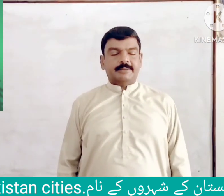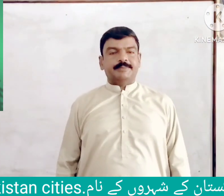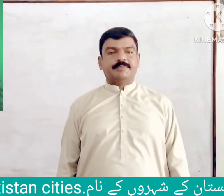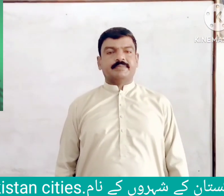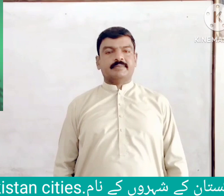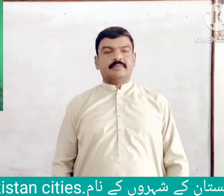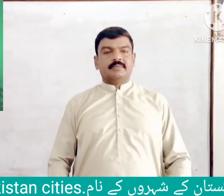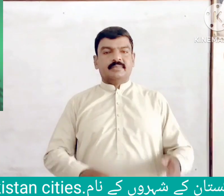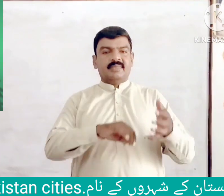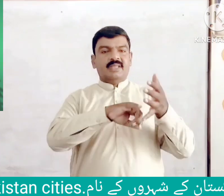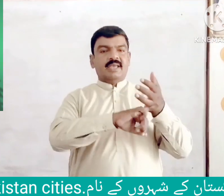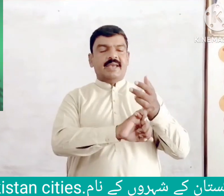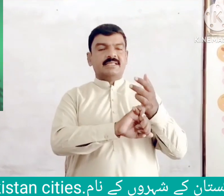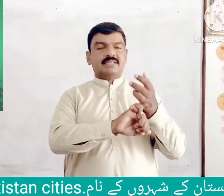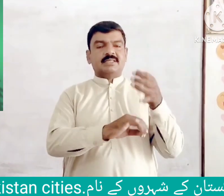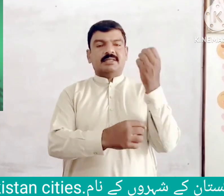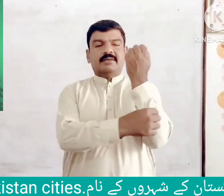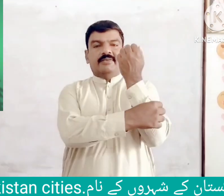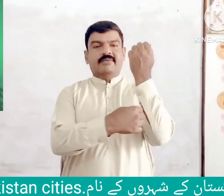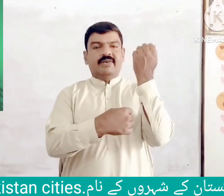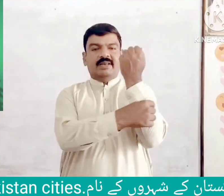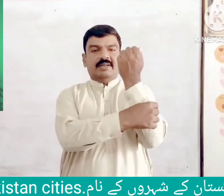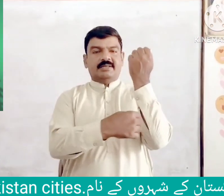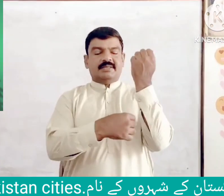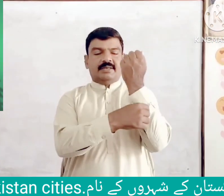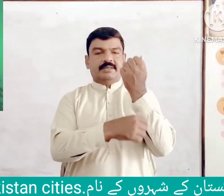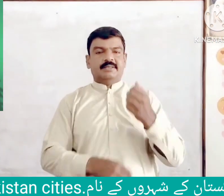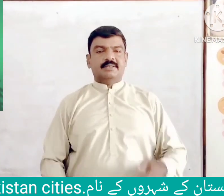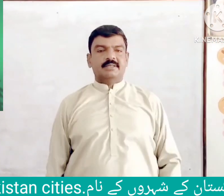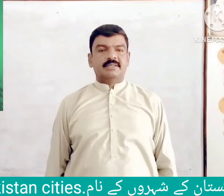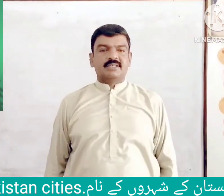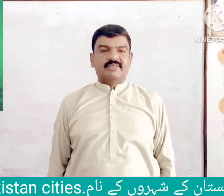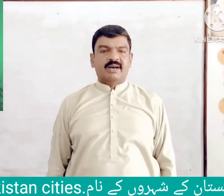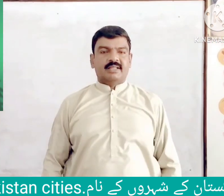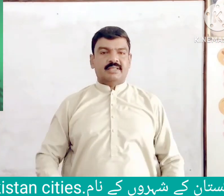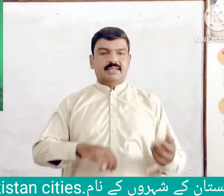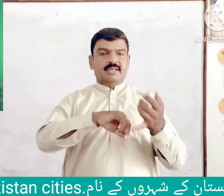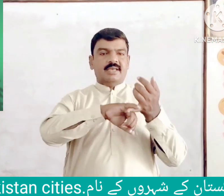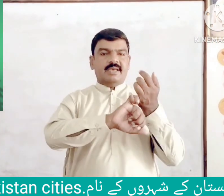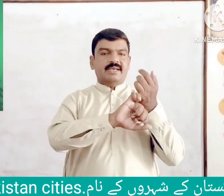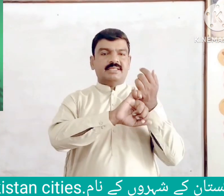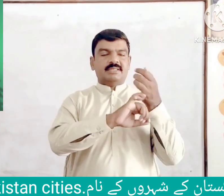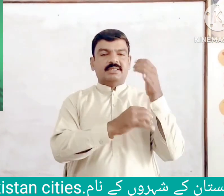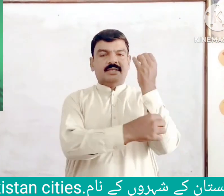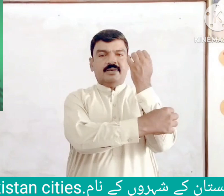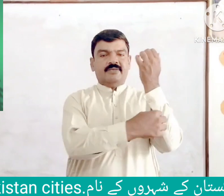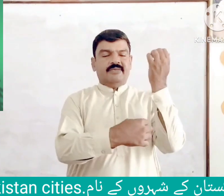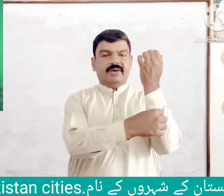सवार, S, वाइल, सवार, S,